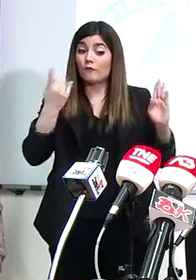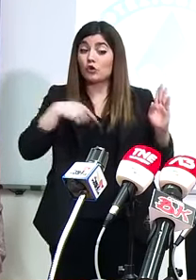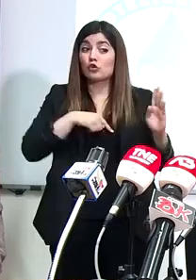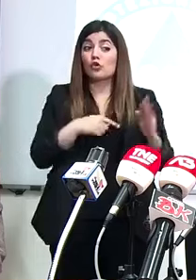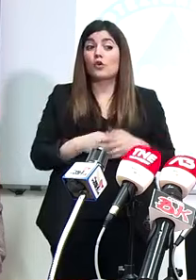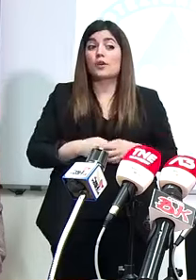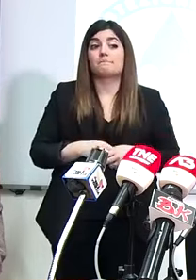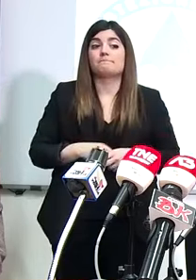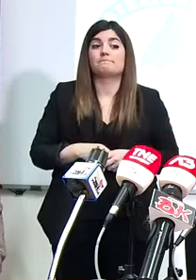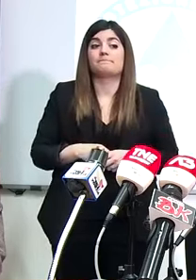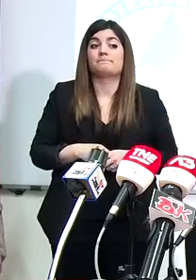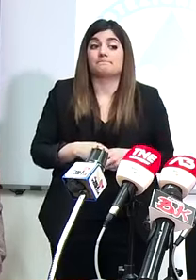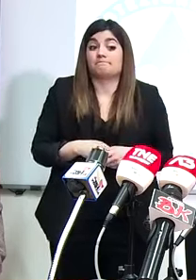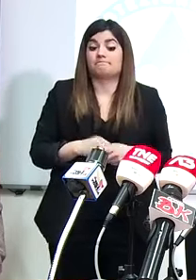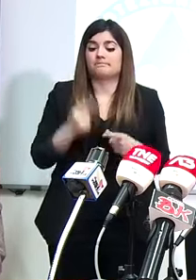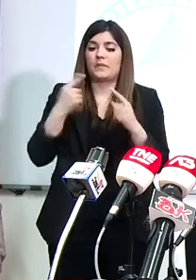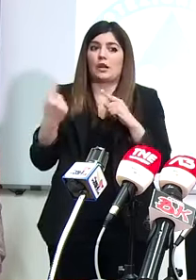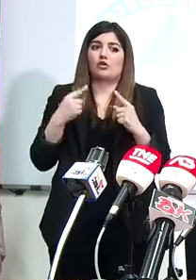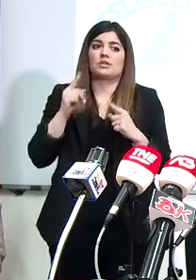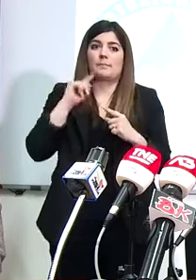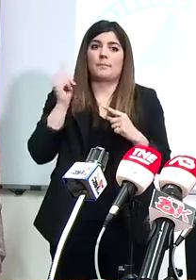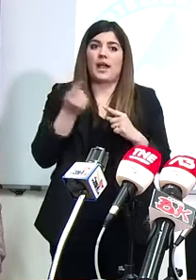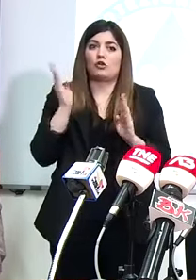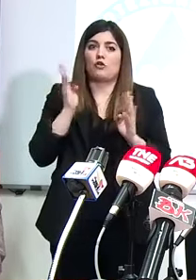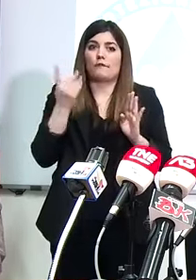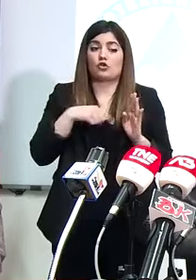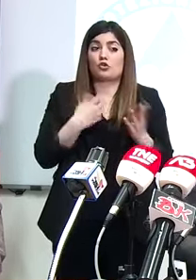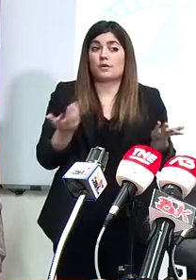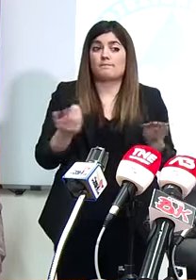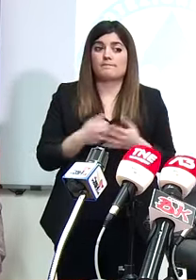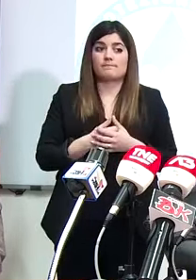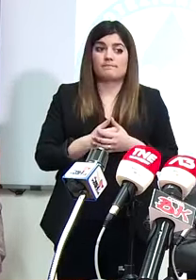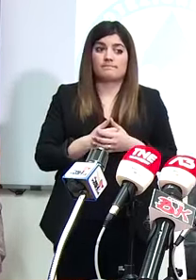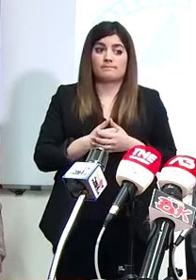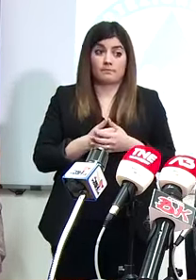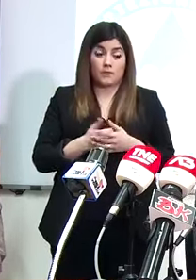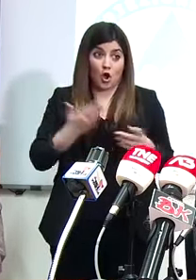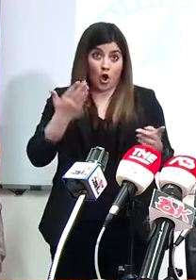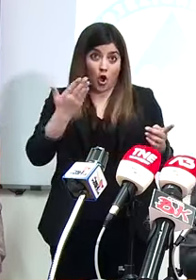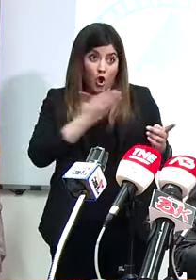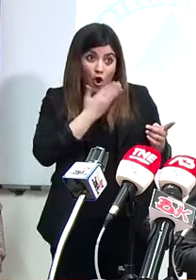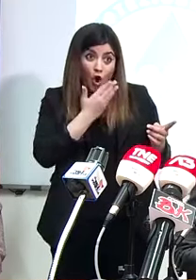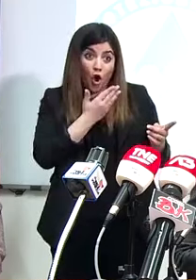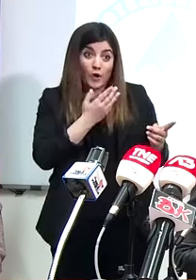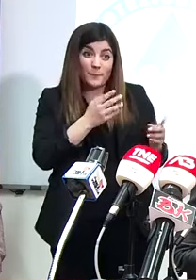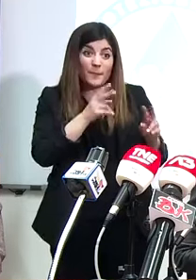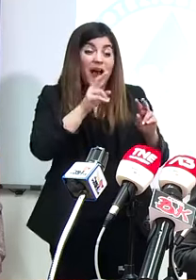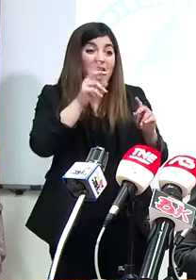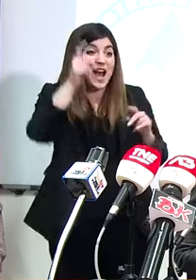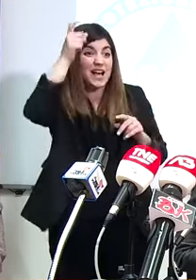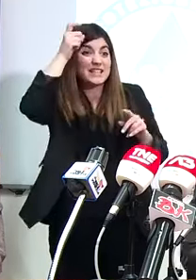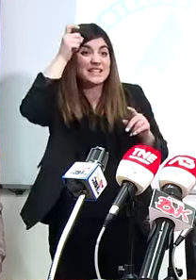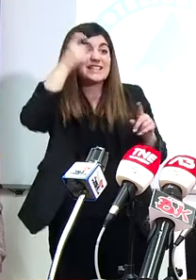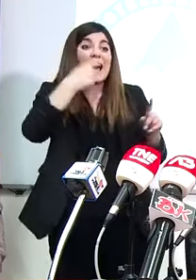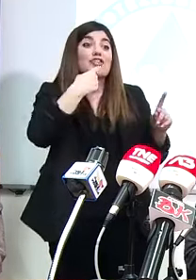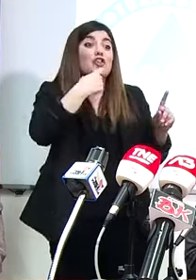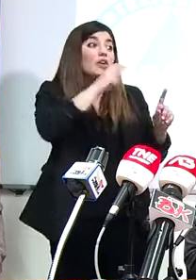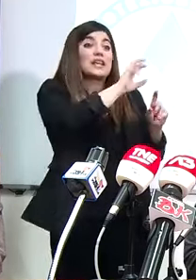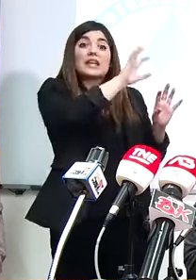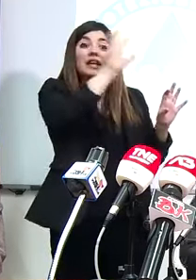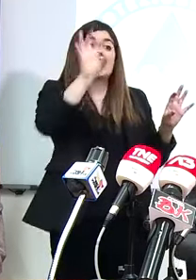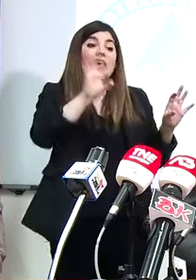a negoziare non faremo mica la colpa allo stato di israele perché poi è riuscito a procurarsi i vaccini o gli stati uniti